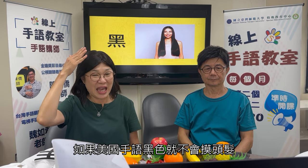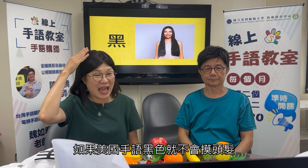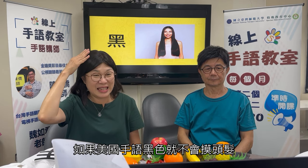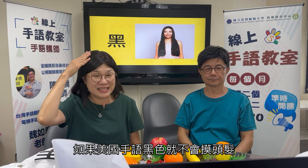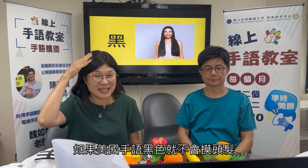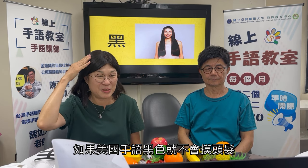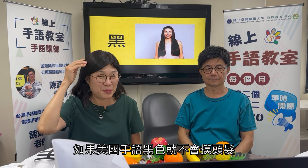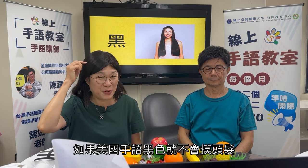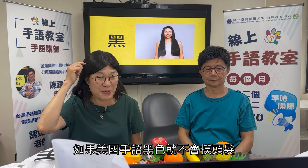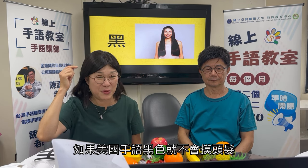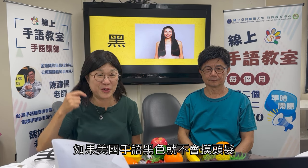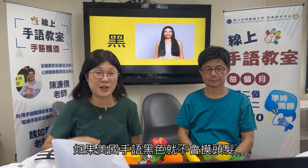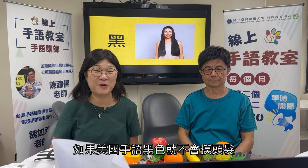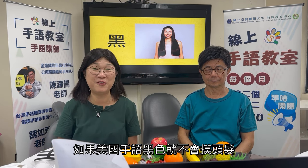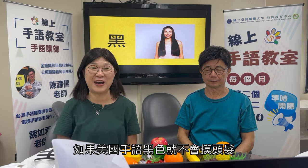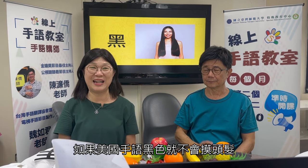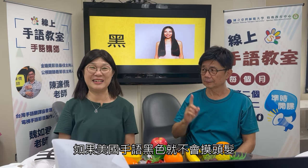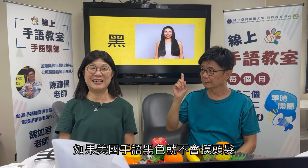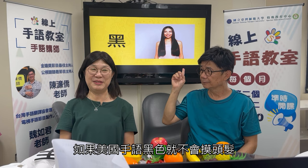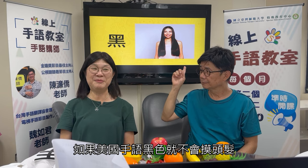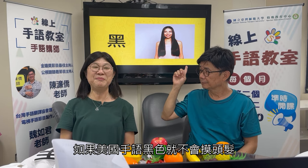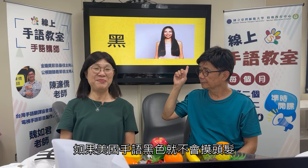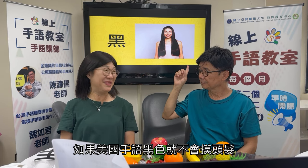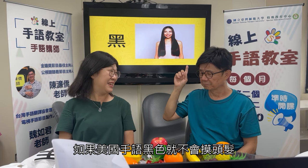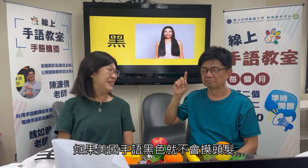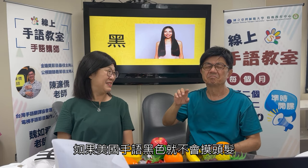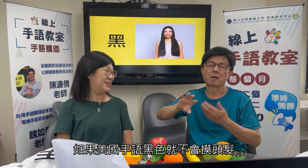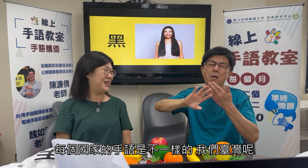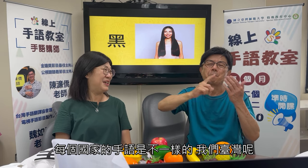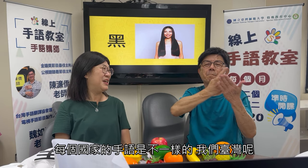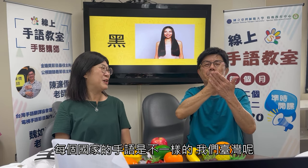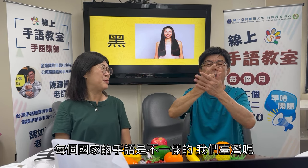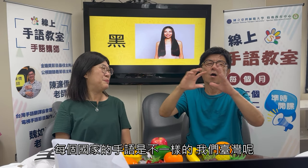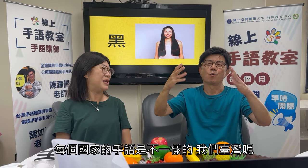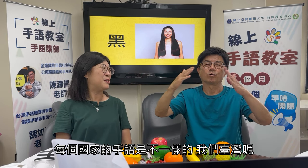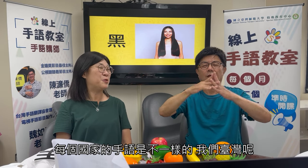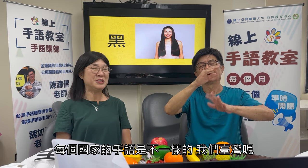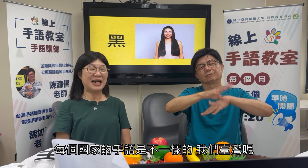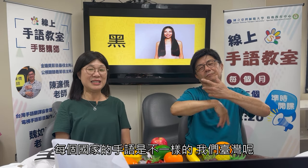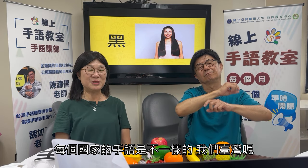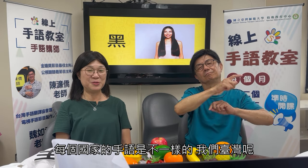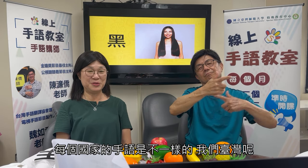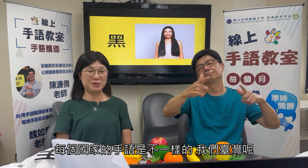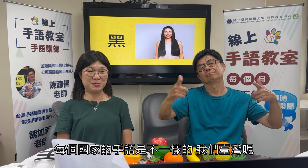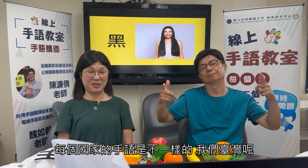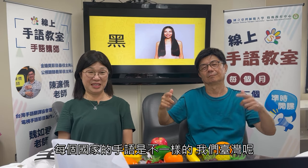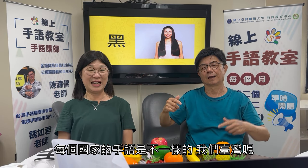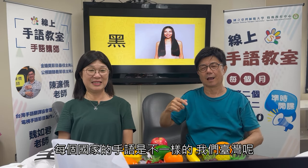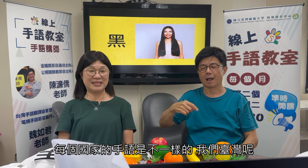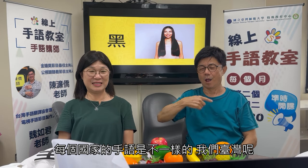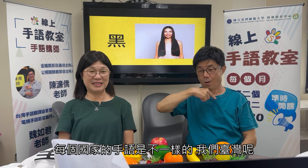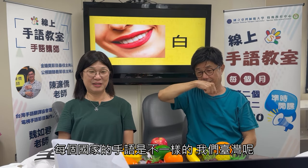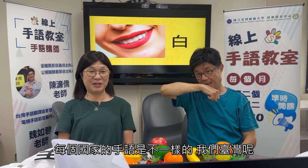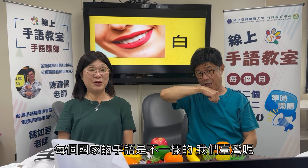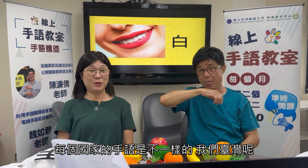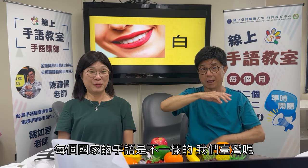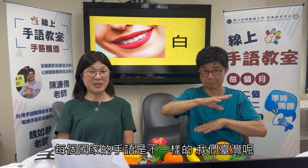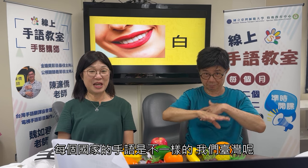黑色就不会摸头发了。对，每个国家的手语是不一样的。我们台湾